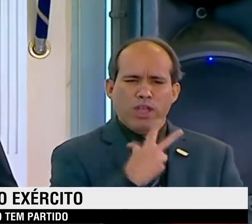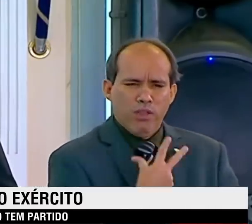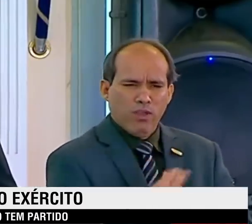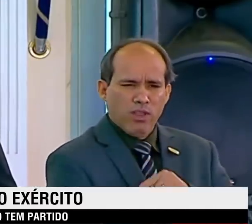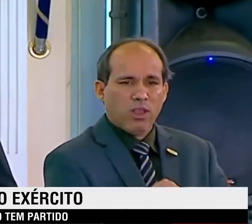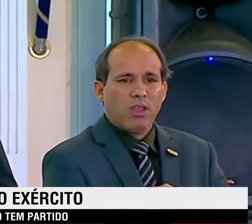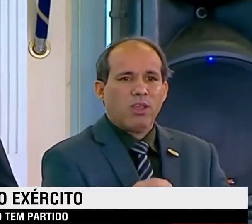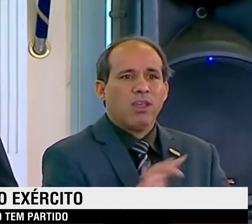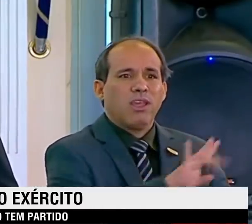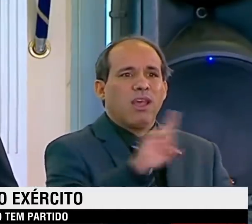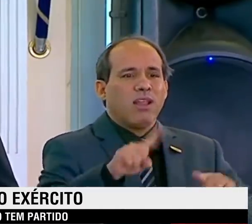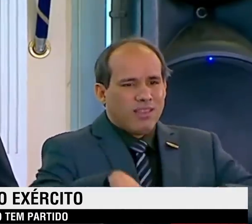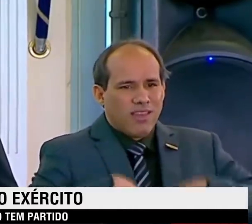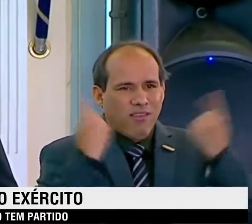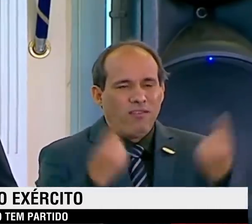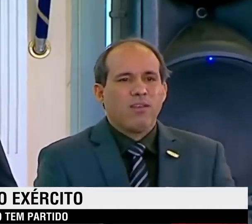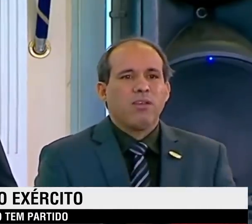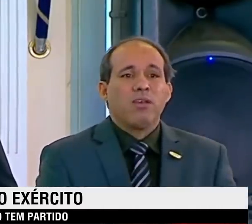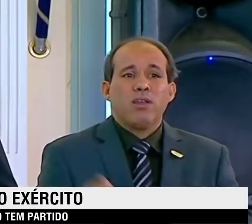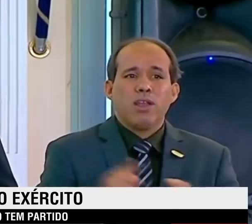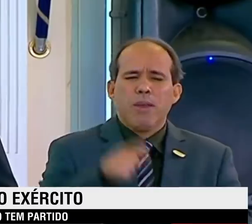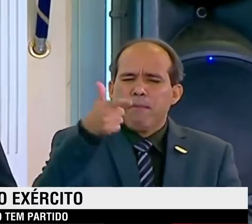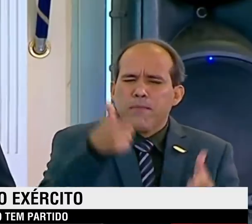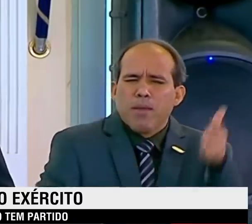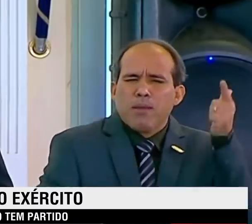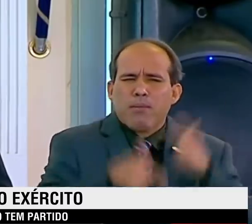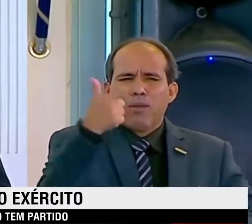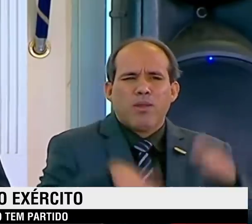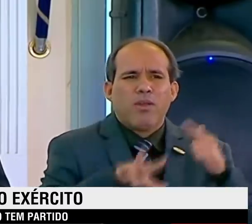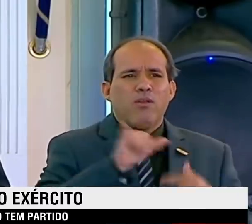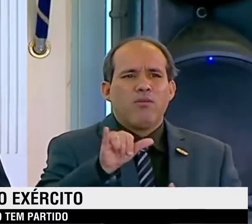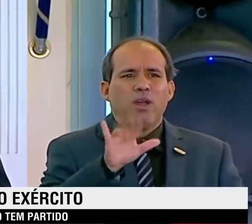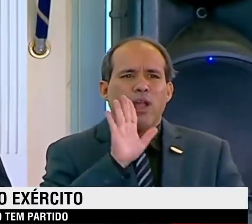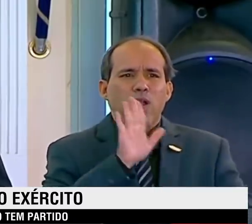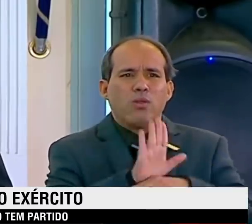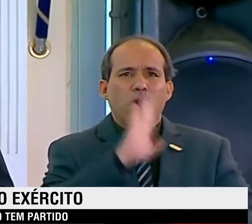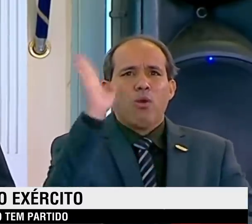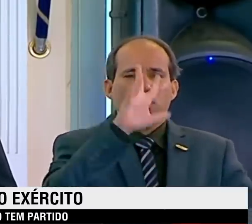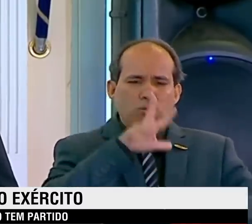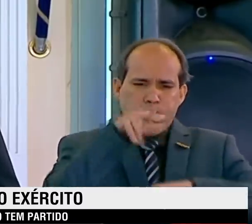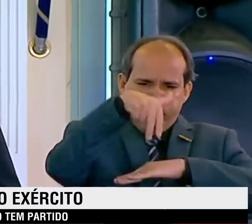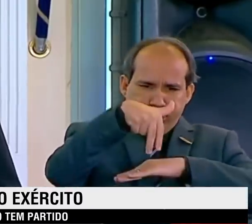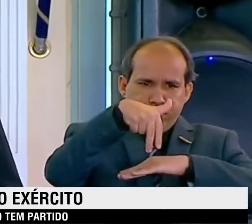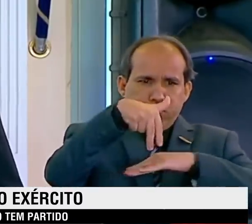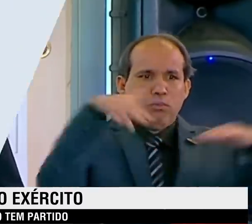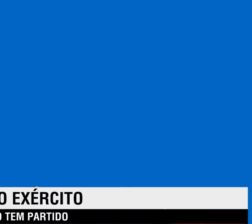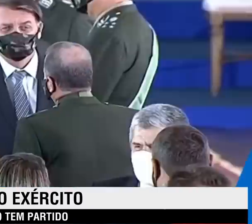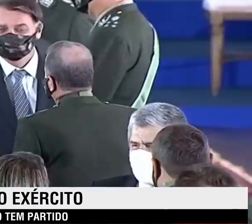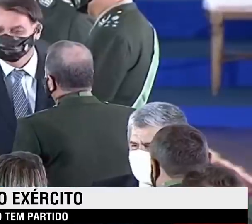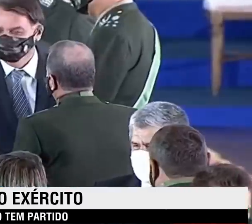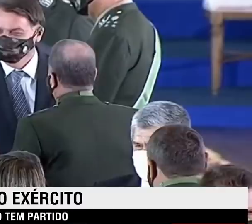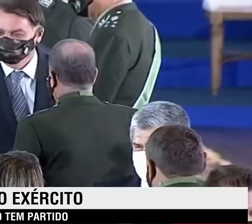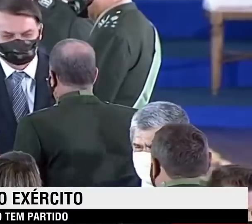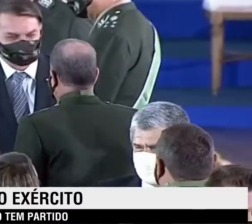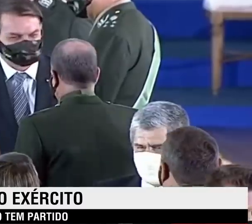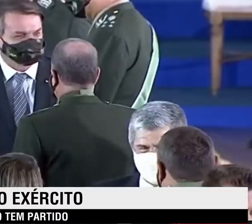os desafios e cada vez mais colocaremos o Brasil no local de destaque que ele bem merece.